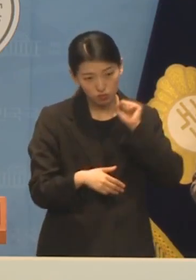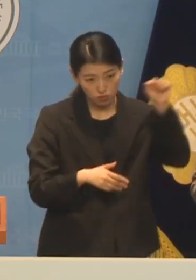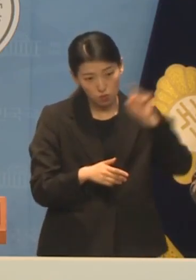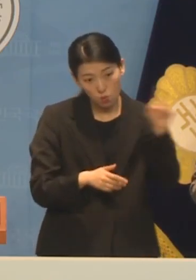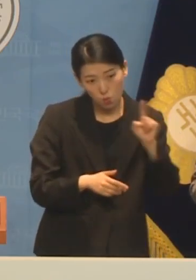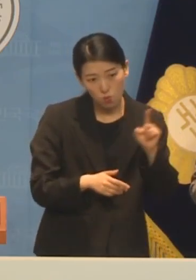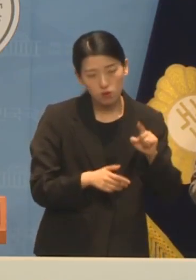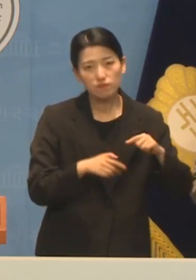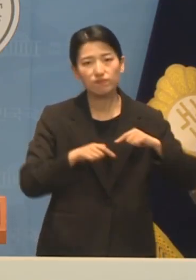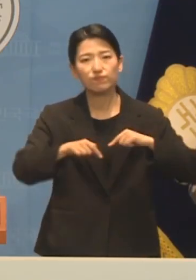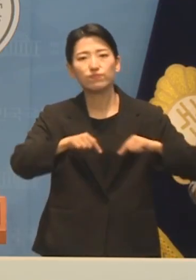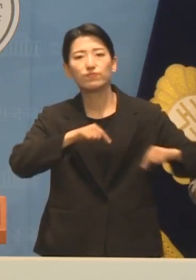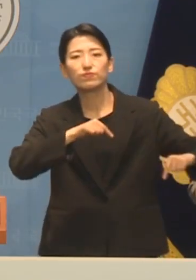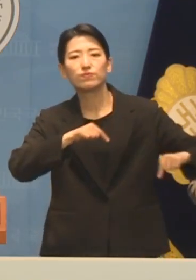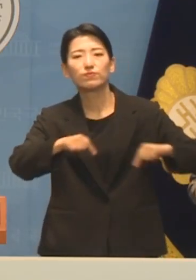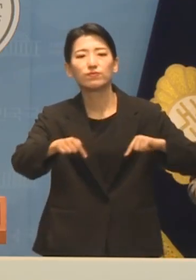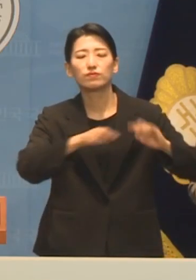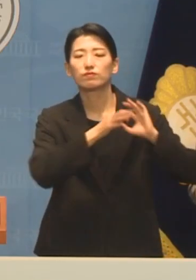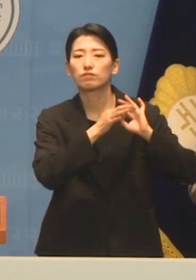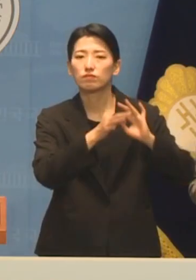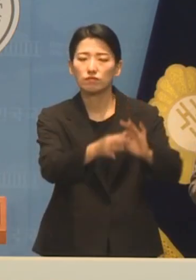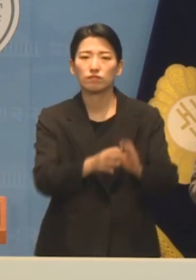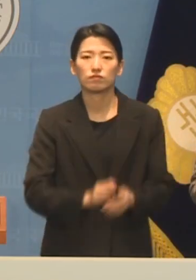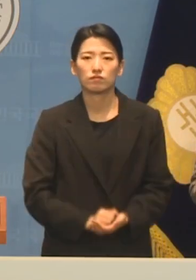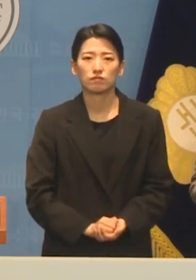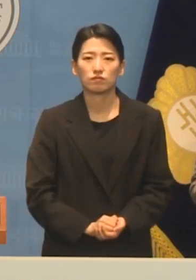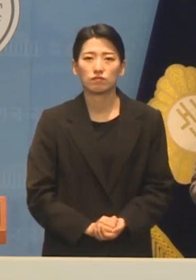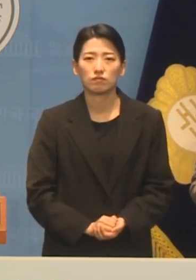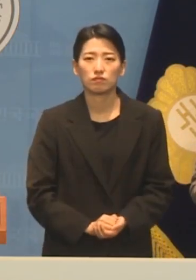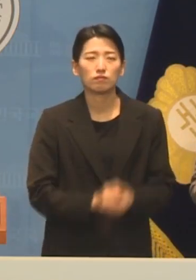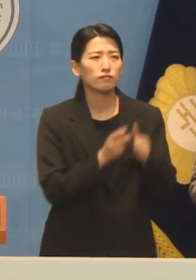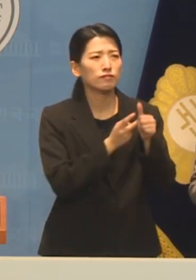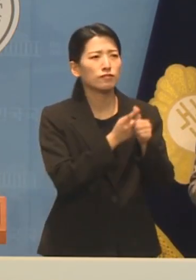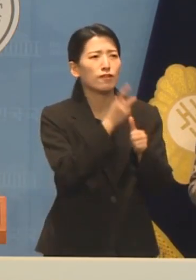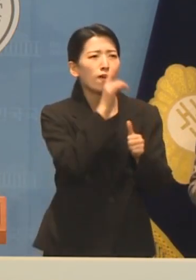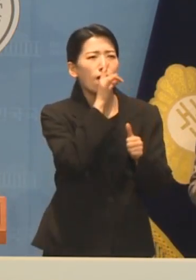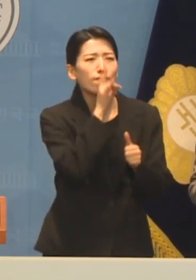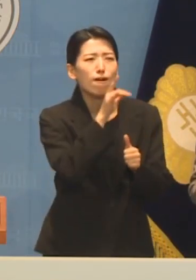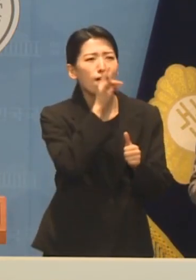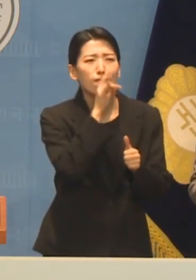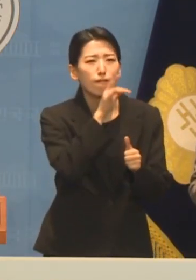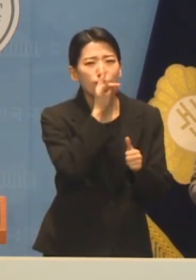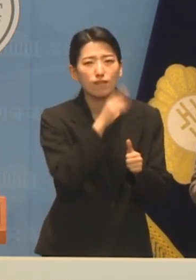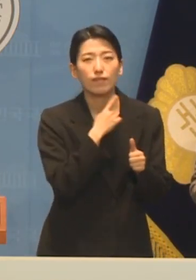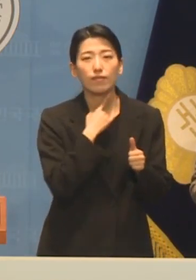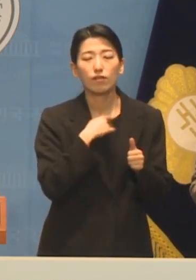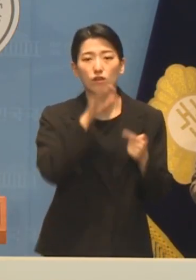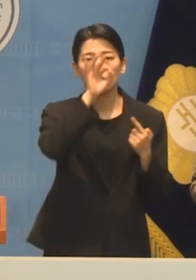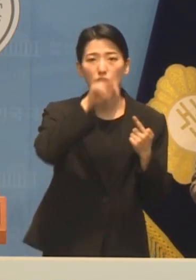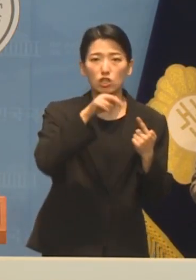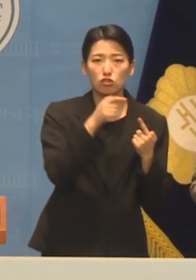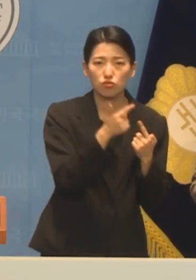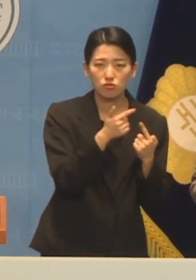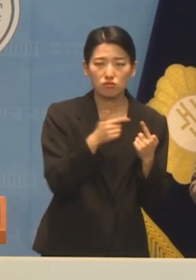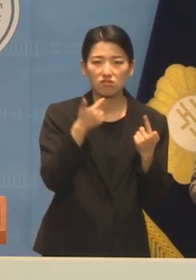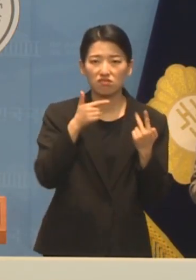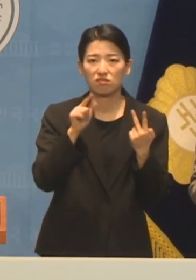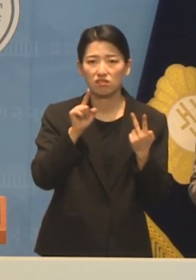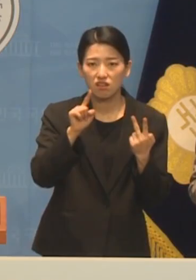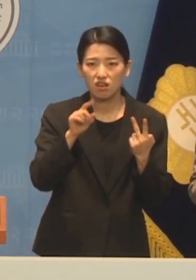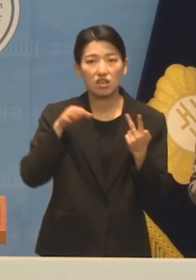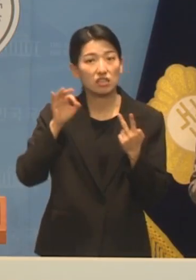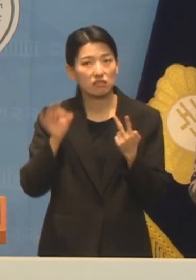이어가고 있습니다. 탄핵 반대에 앞장섰던 윤상현, 나경원, 김기현 등